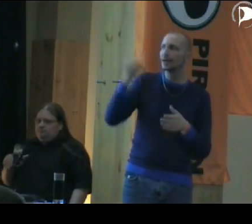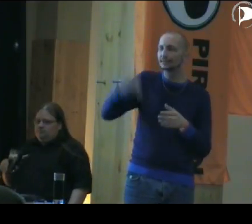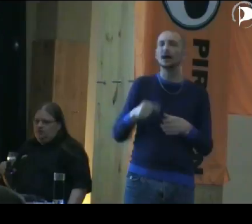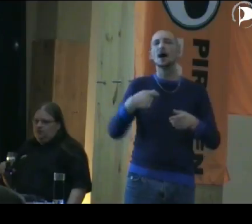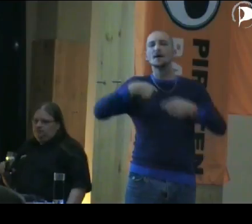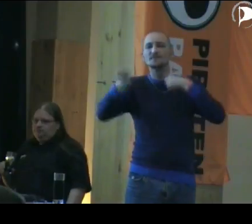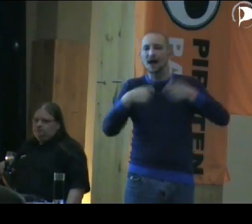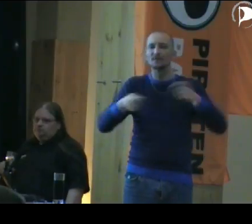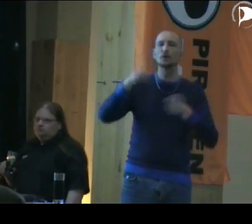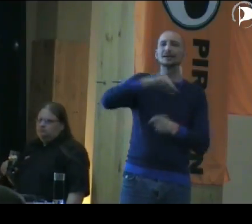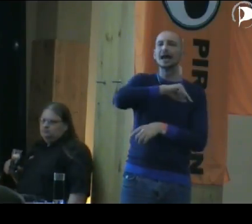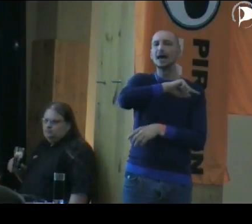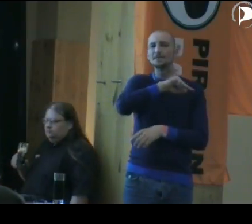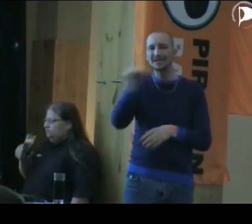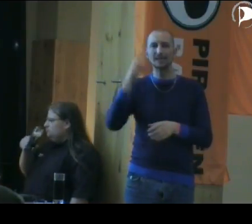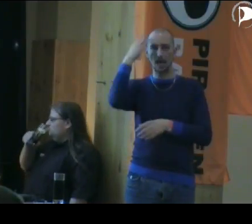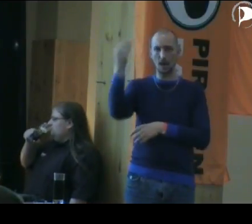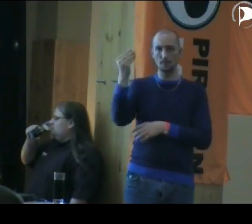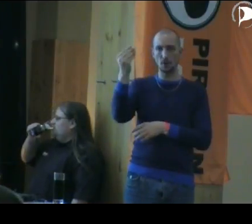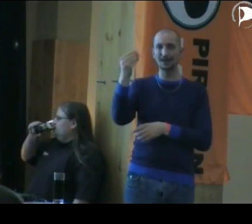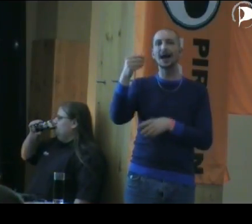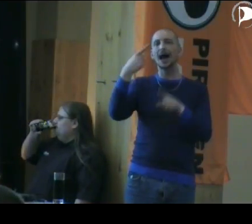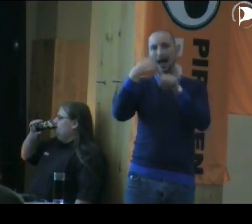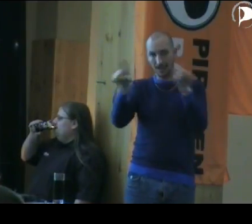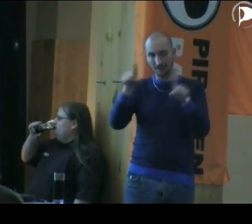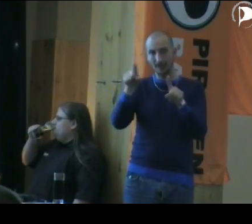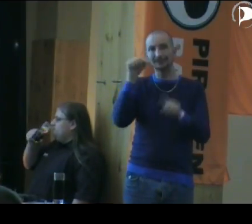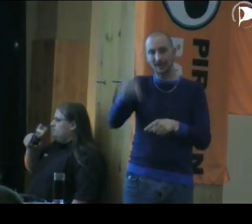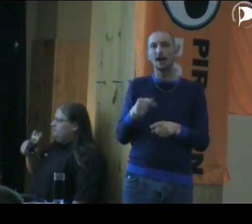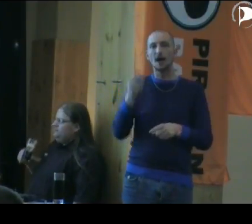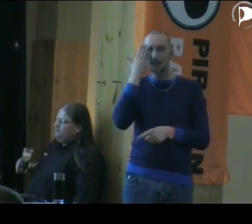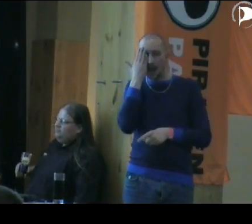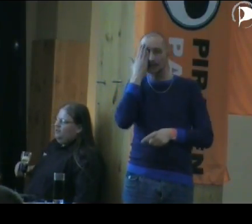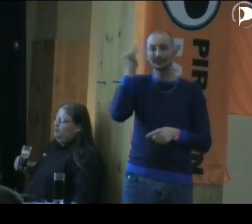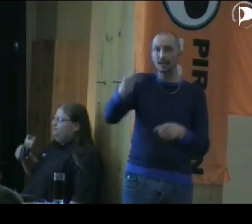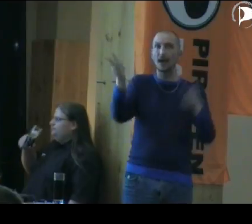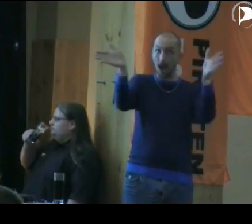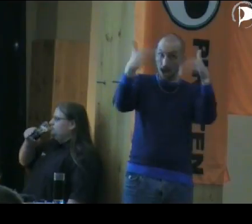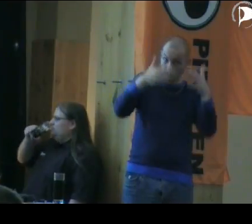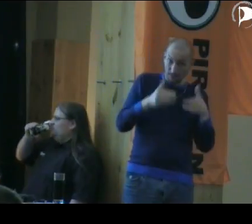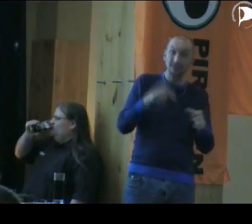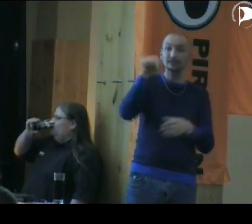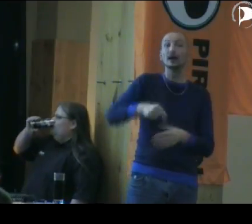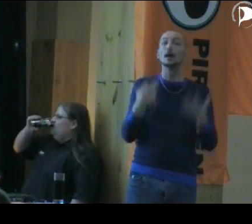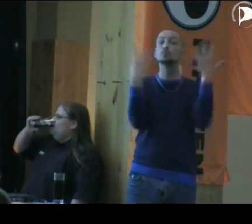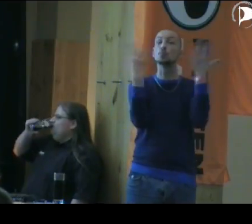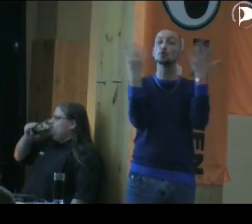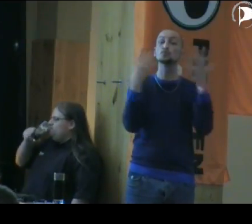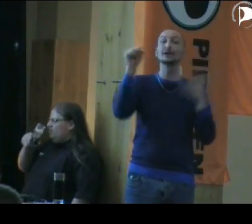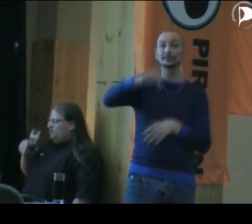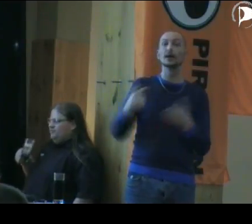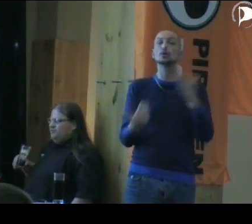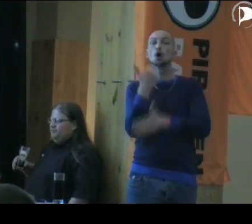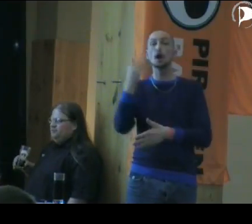aus monster früchte hamburg noch einen letzten piraten dort an zusammen sodass der türkischen und 90 prozent und damit